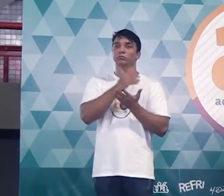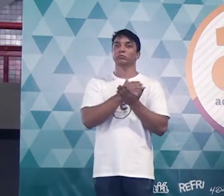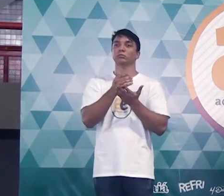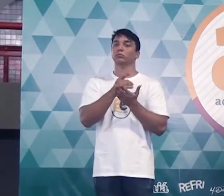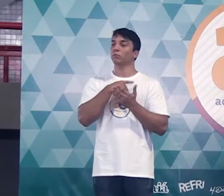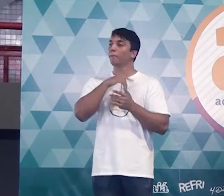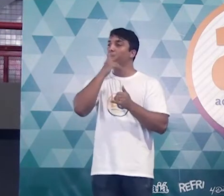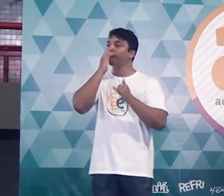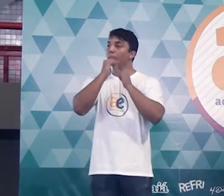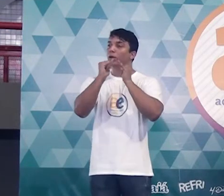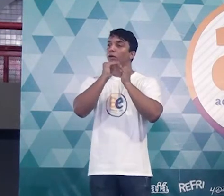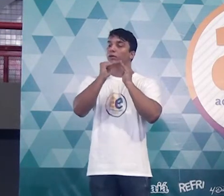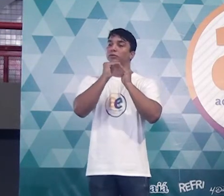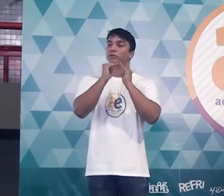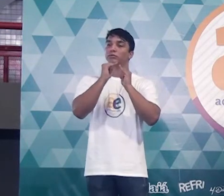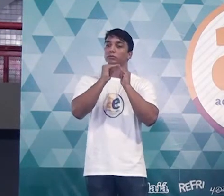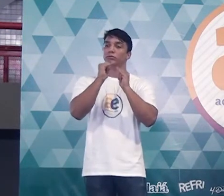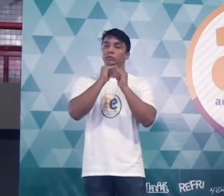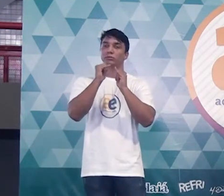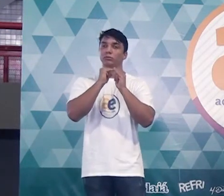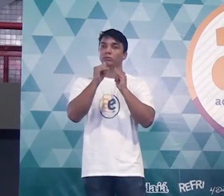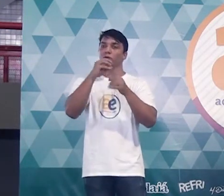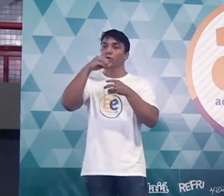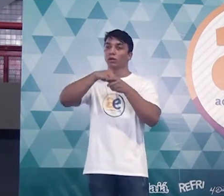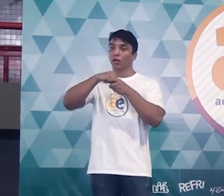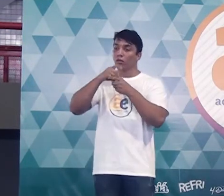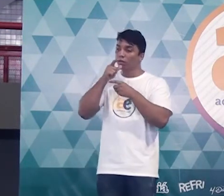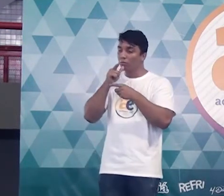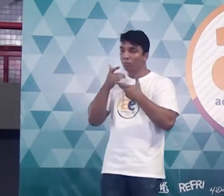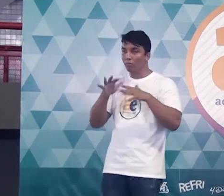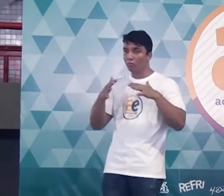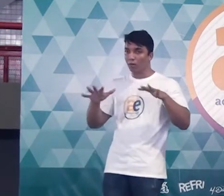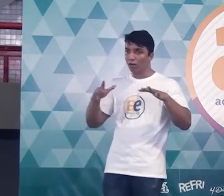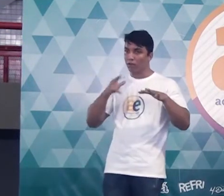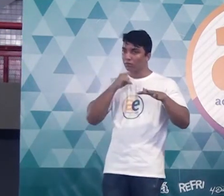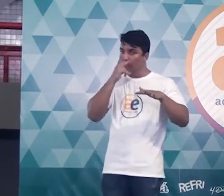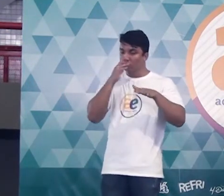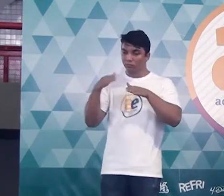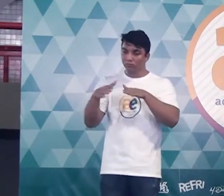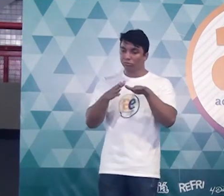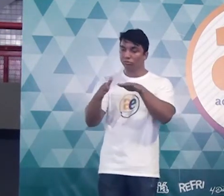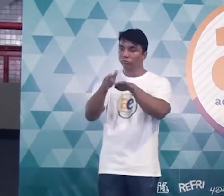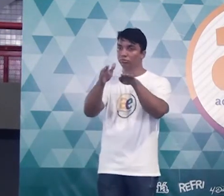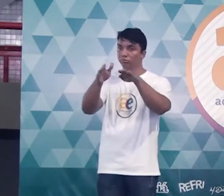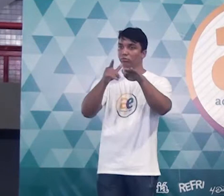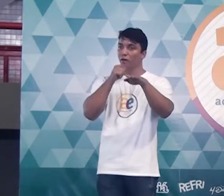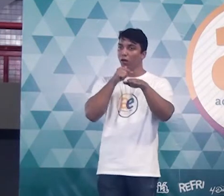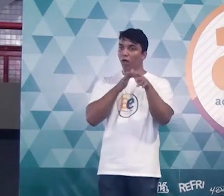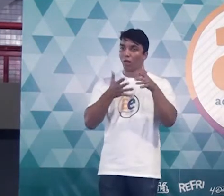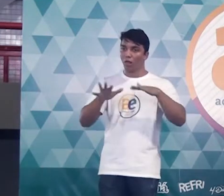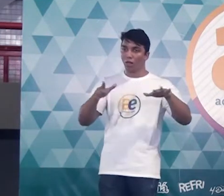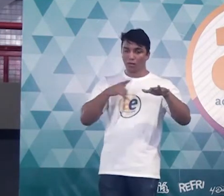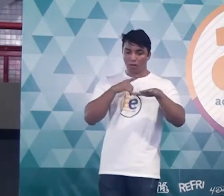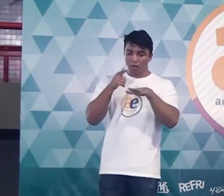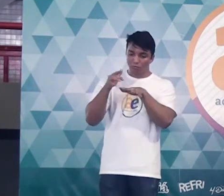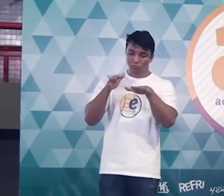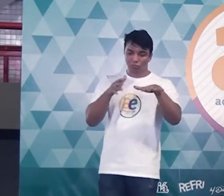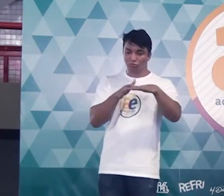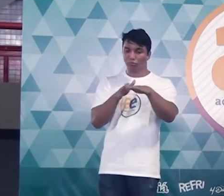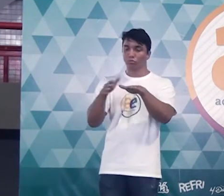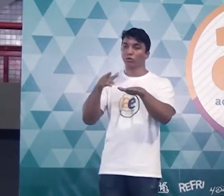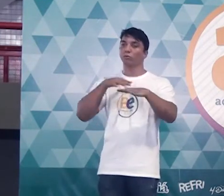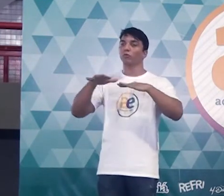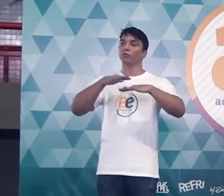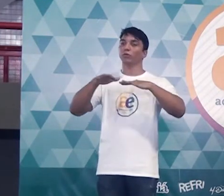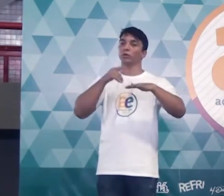que parece uma correnteza dentro do mar. Não sei se você já prestaram atenção, às vezes tem uma correnteza dentro do mar. Essa